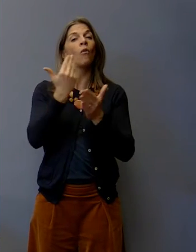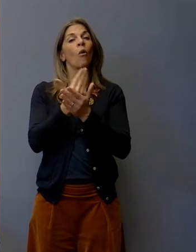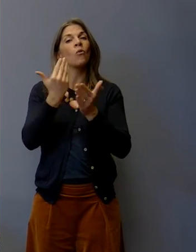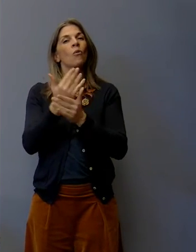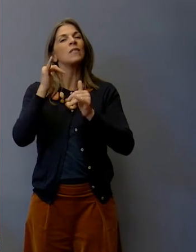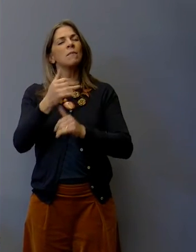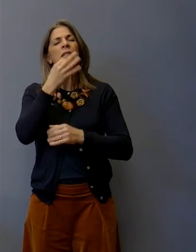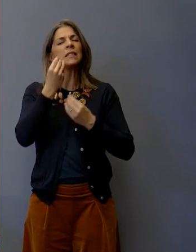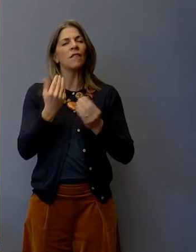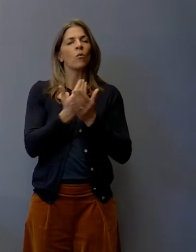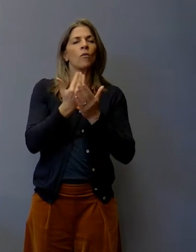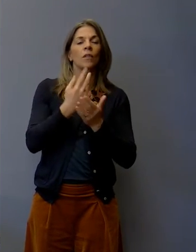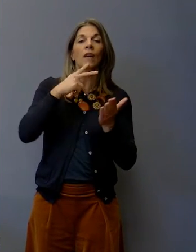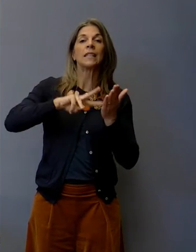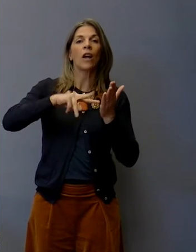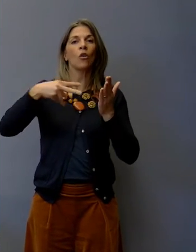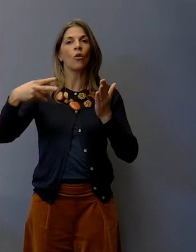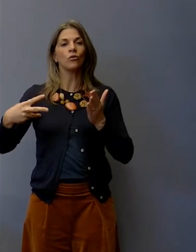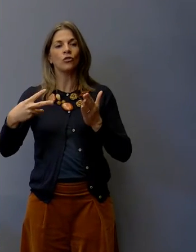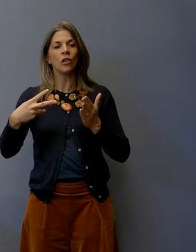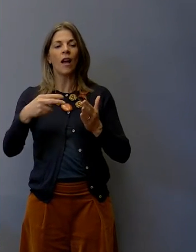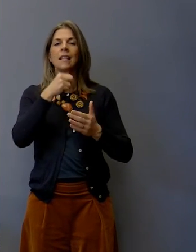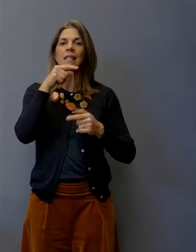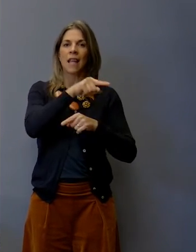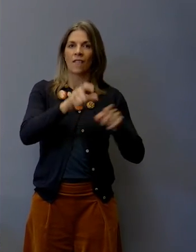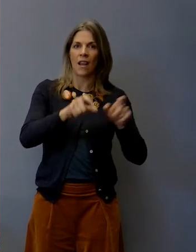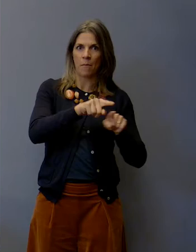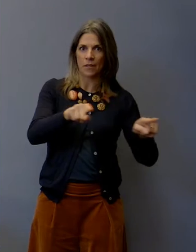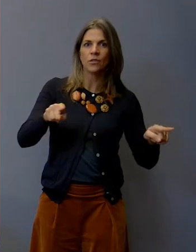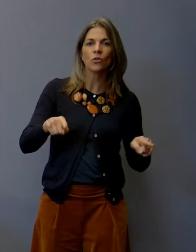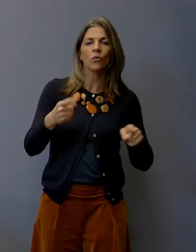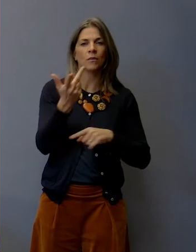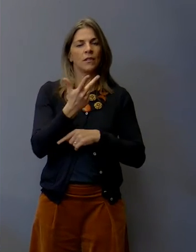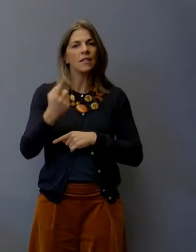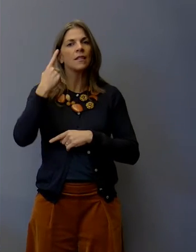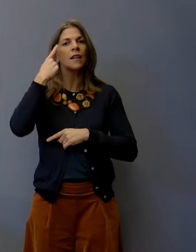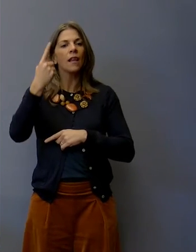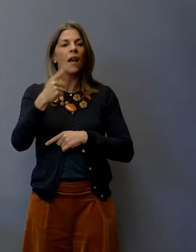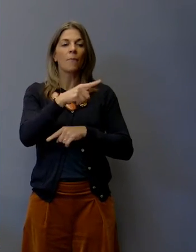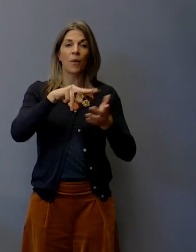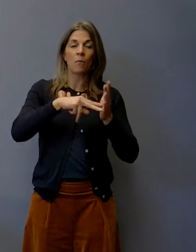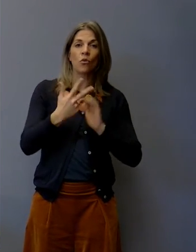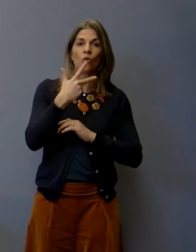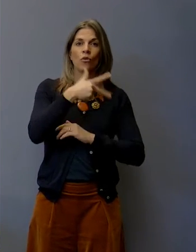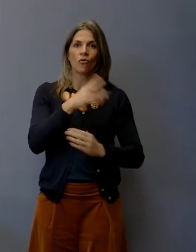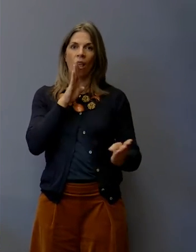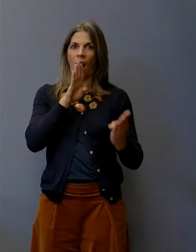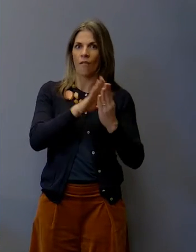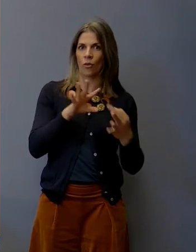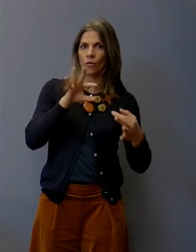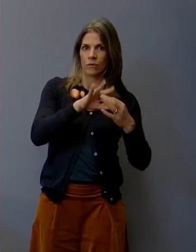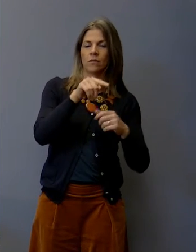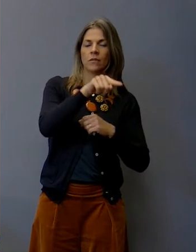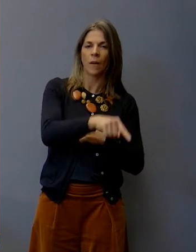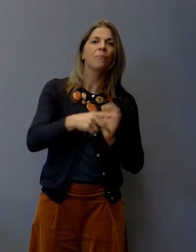al servizio delle persone come la creazione di nuovi servizi e dite che soddisfano bisogni sociali ma innovazione tecnologica prodotta